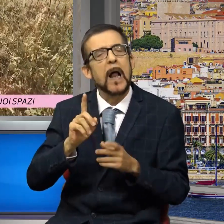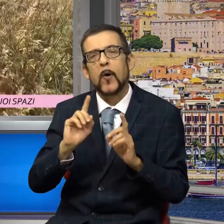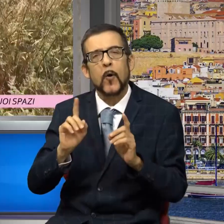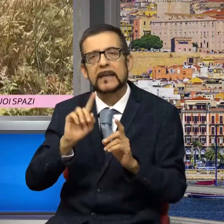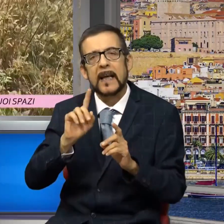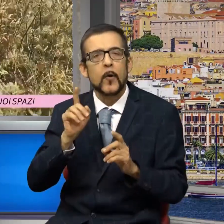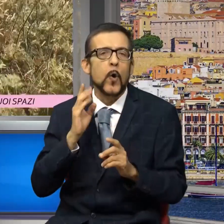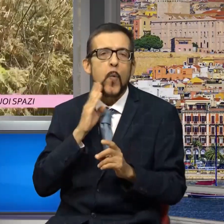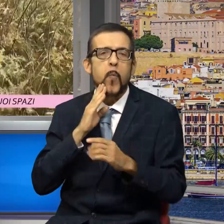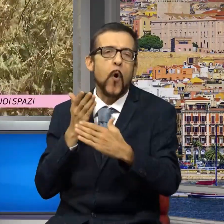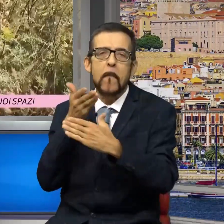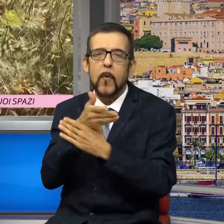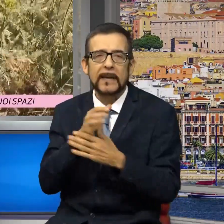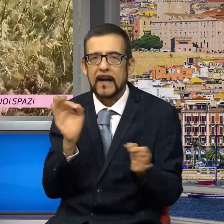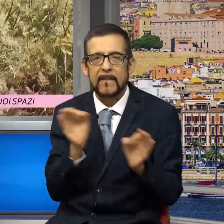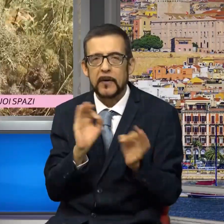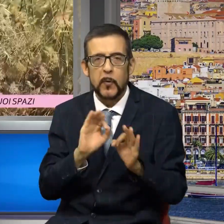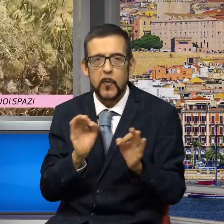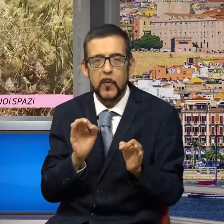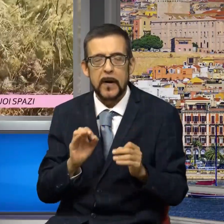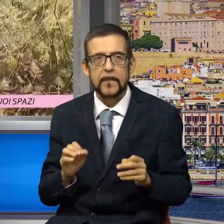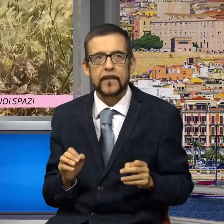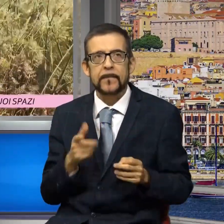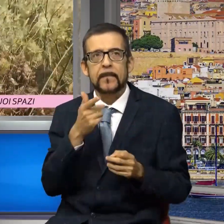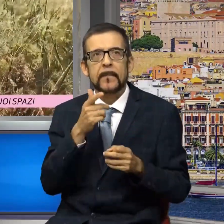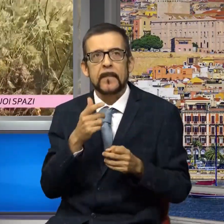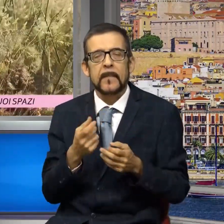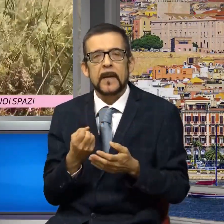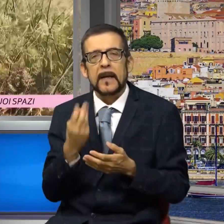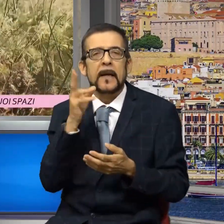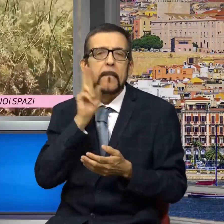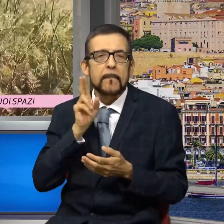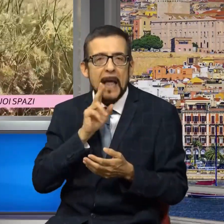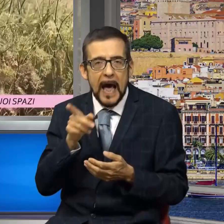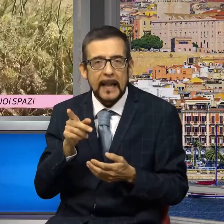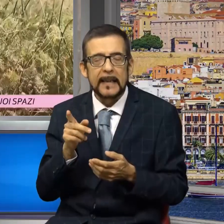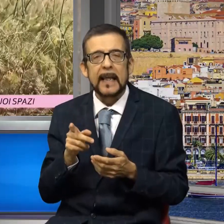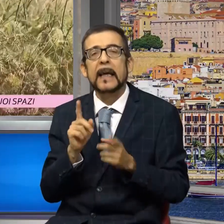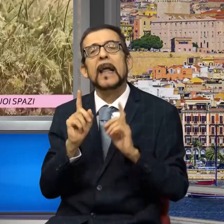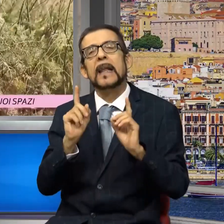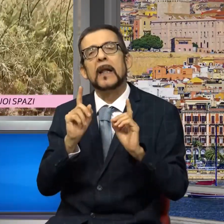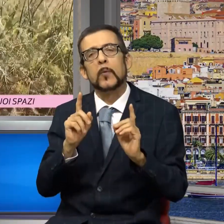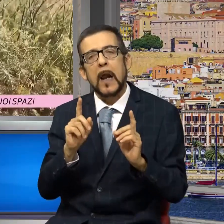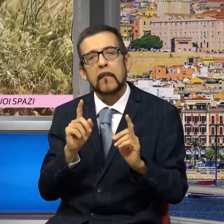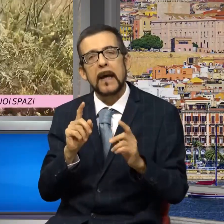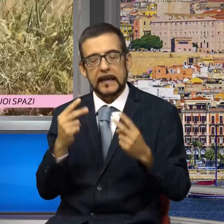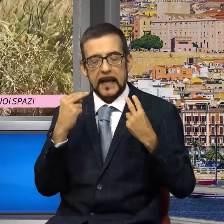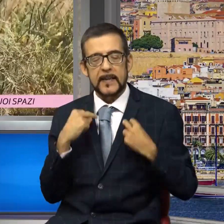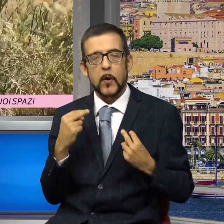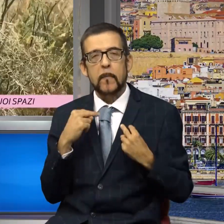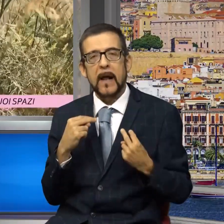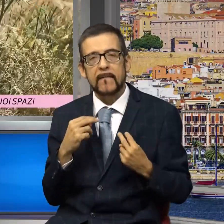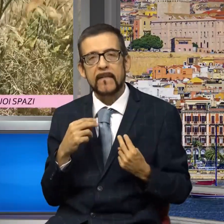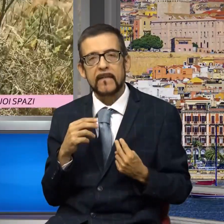dall'uomo. Sono le piante, le essenze che naturalmente sopravvivono o